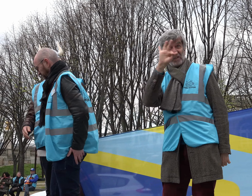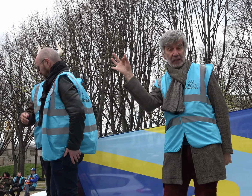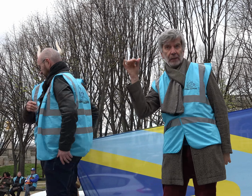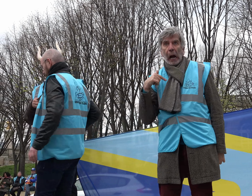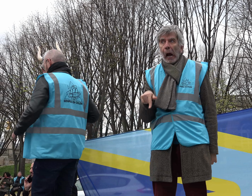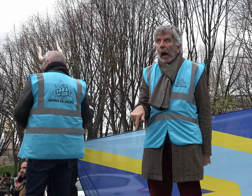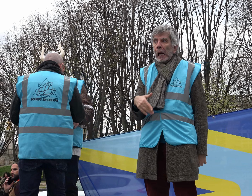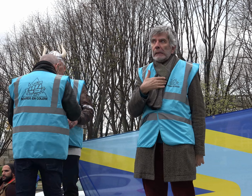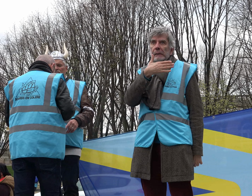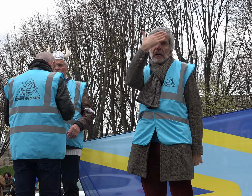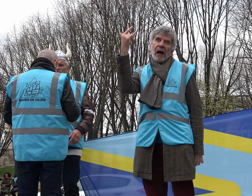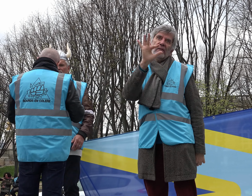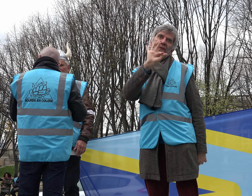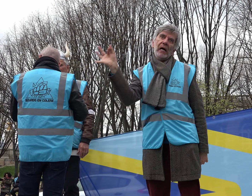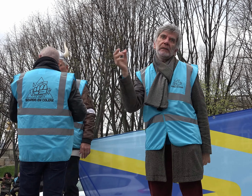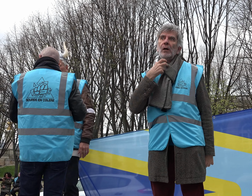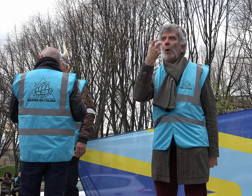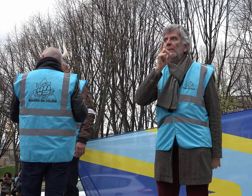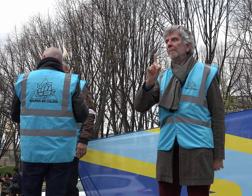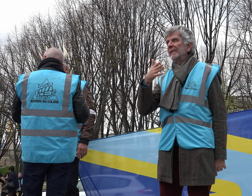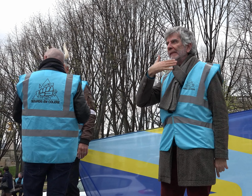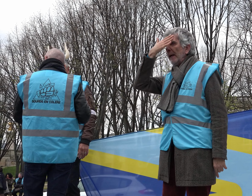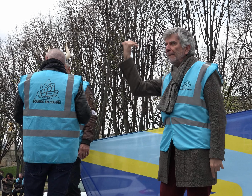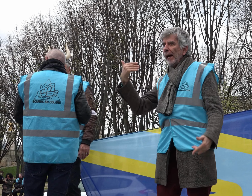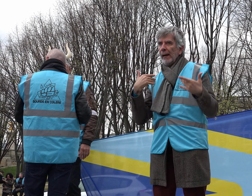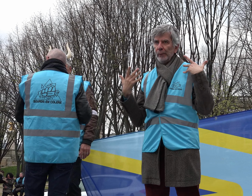Quand je suis venue en France, je ne connaissais pas le français.